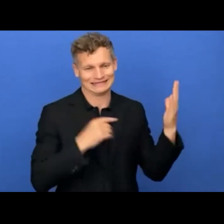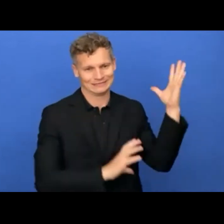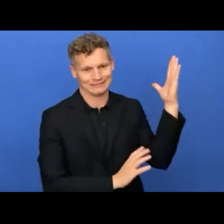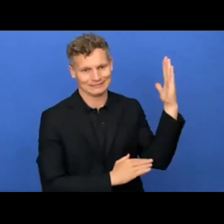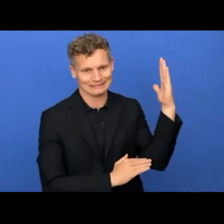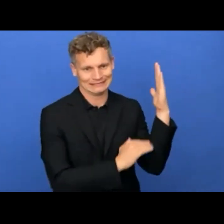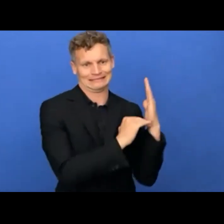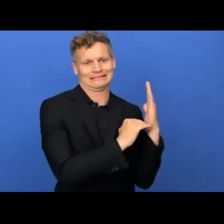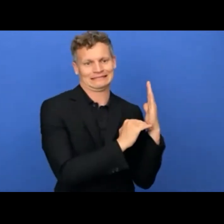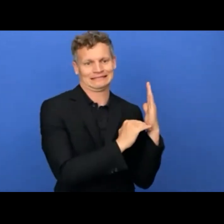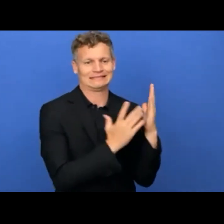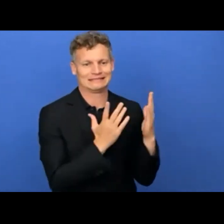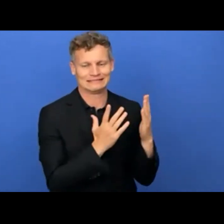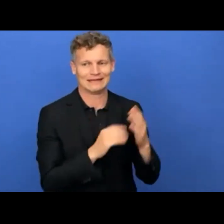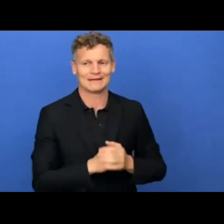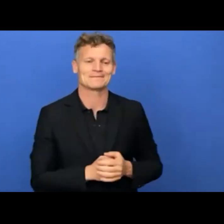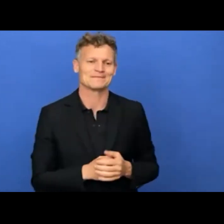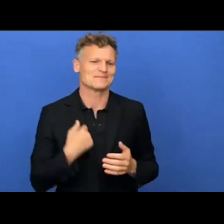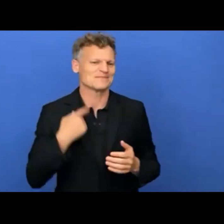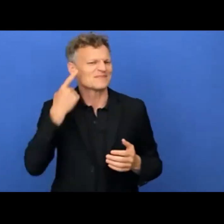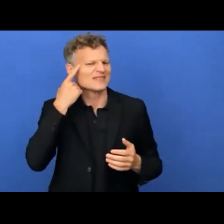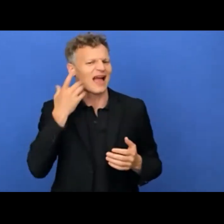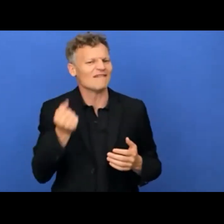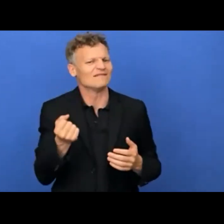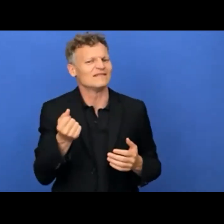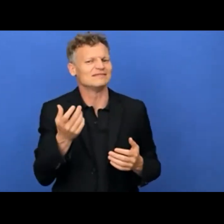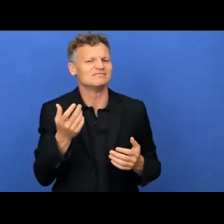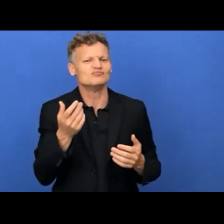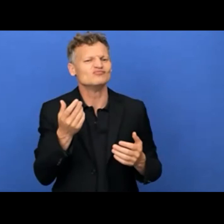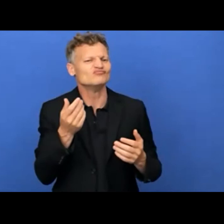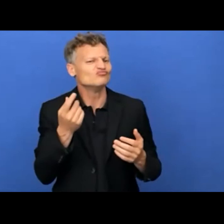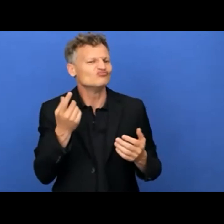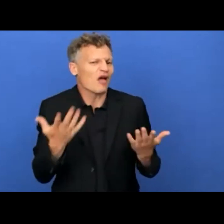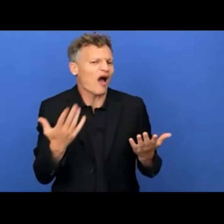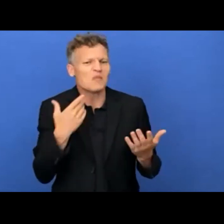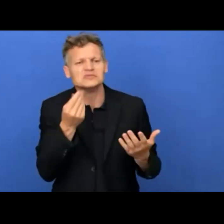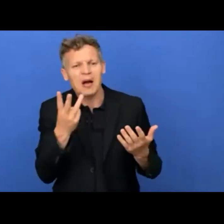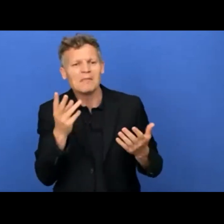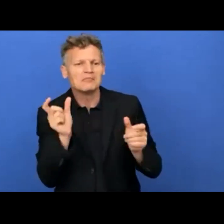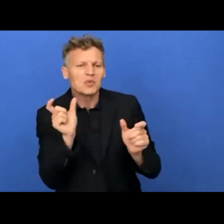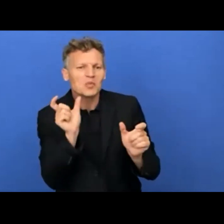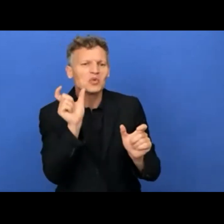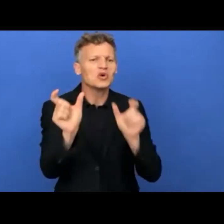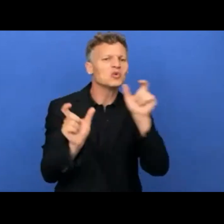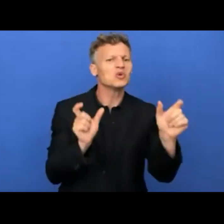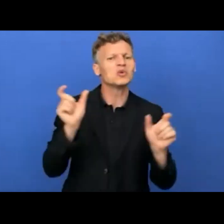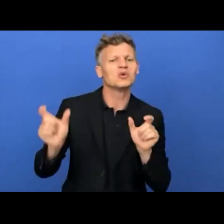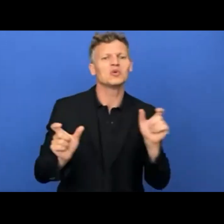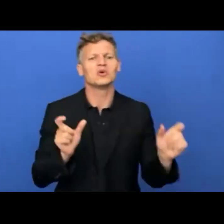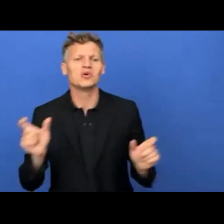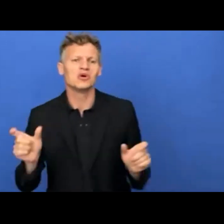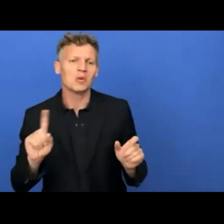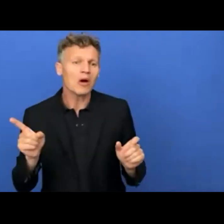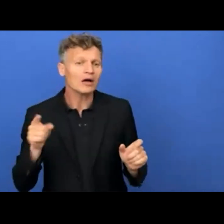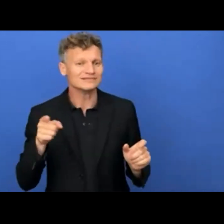Donc, je n'ai pas et je ne voulais pas résumer tout ce qui a été dit. J'ai essayé de faire ressortir simplement certains mots clés qui, pour moi, étaient vraiment